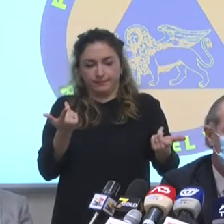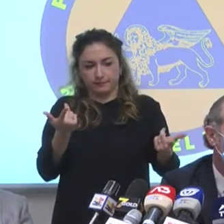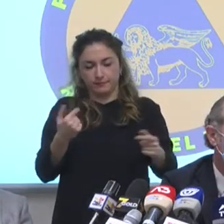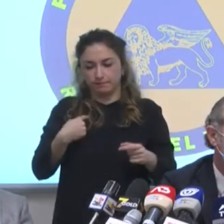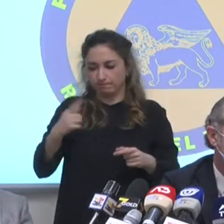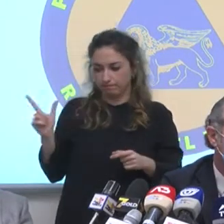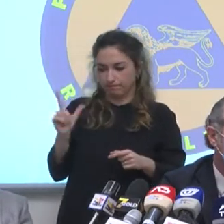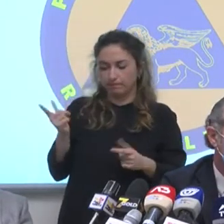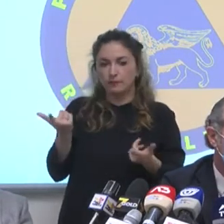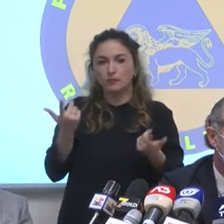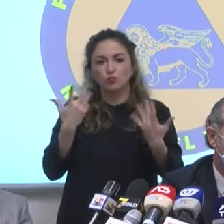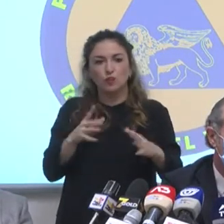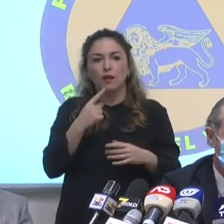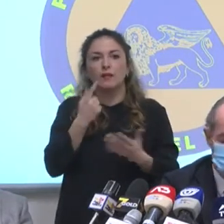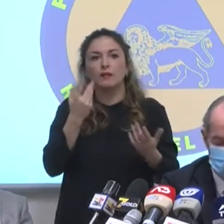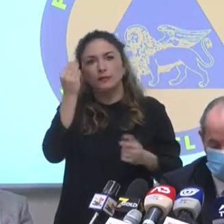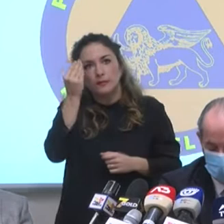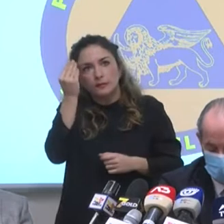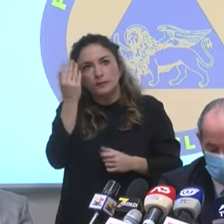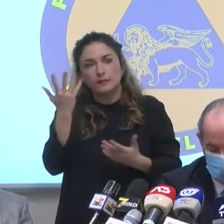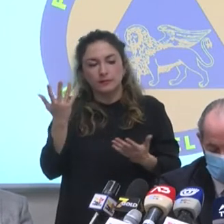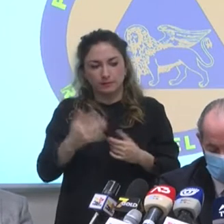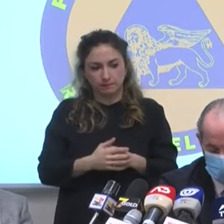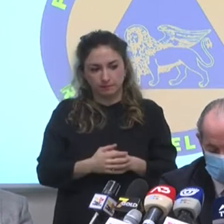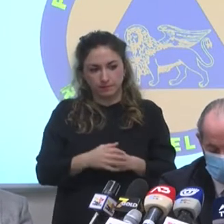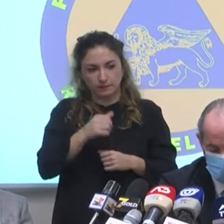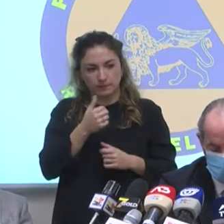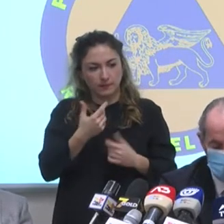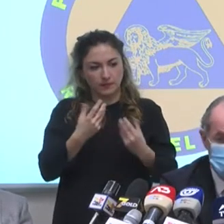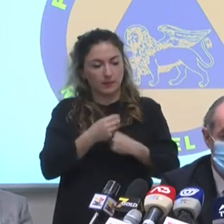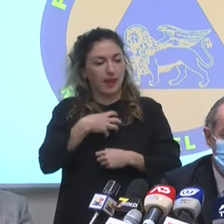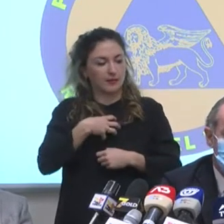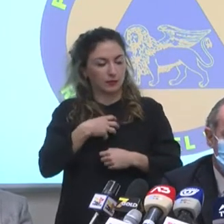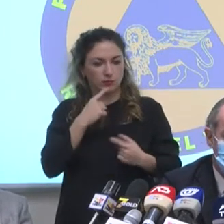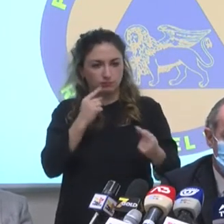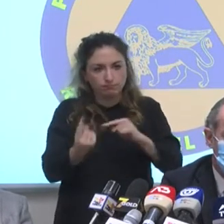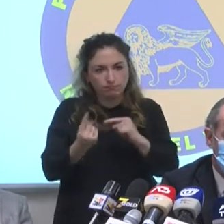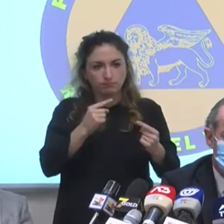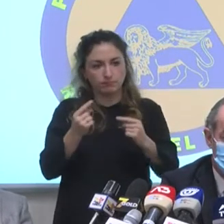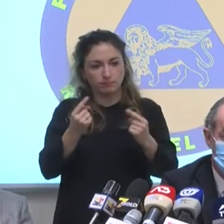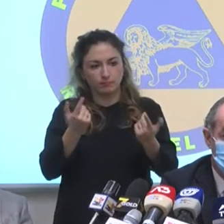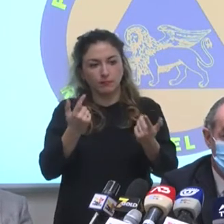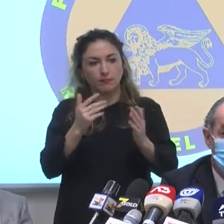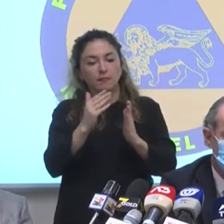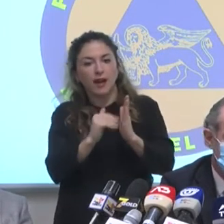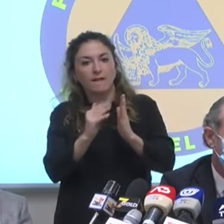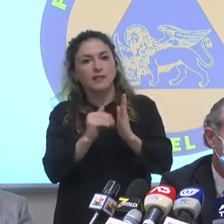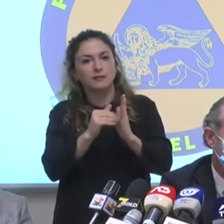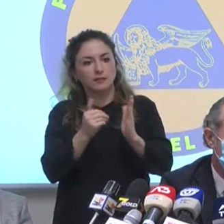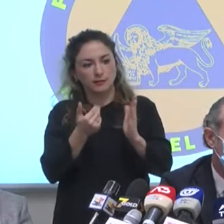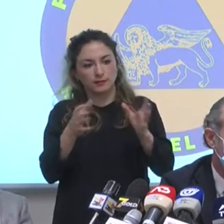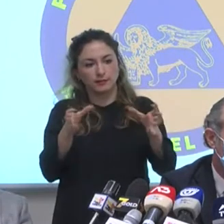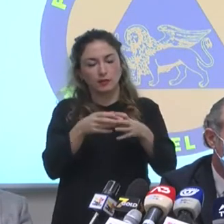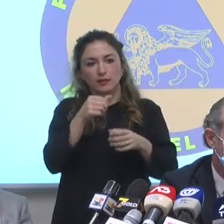al dottor Forolo ho già detto che faccia un'analisi, ne abbiamo parlato con l'assessore, con la prevenzione per capire quale sarà